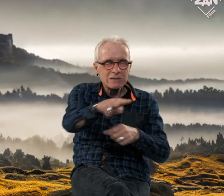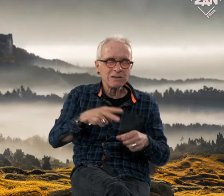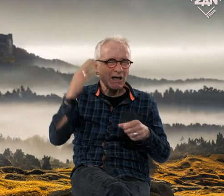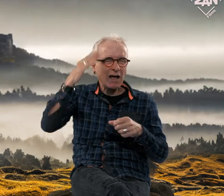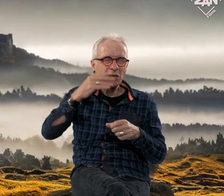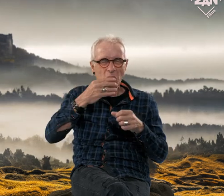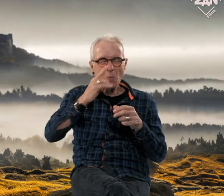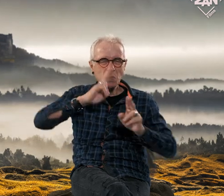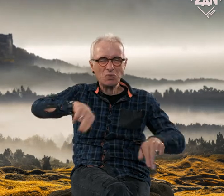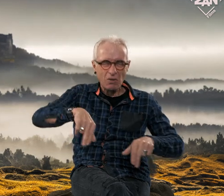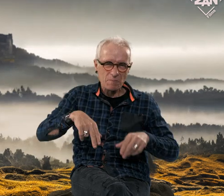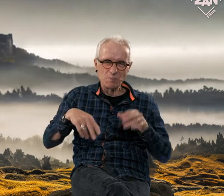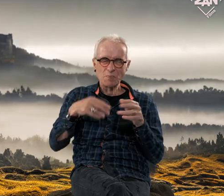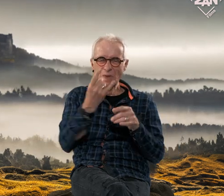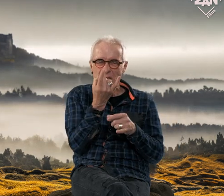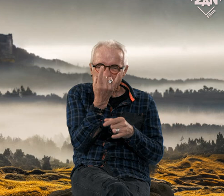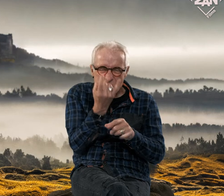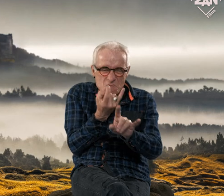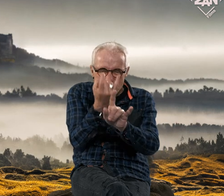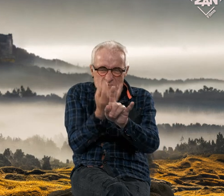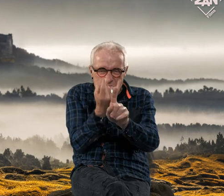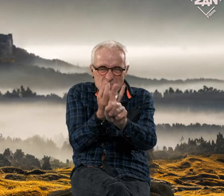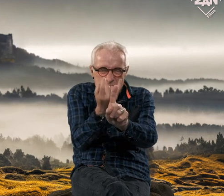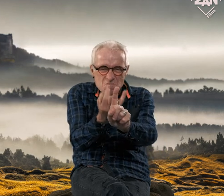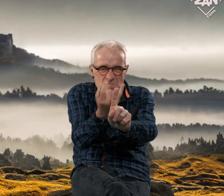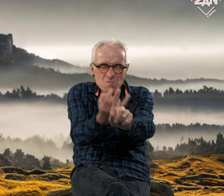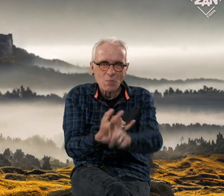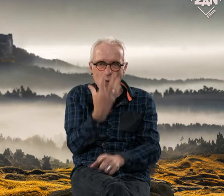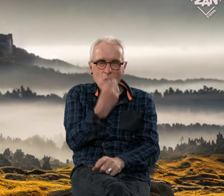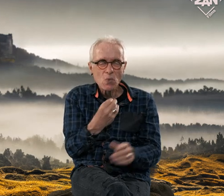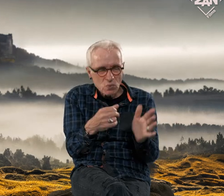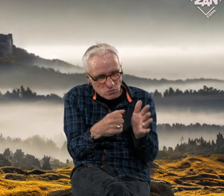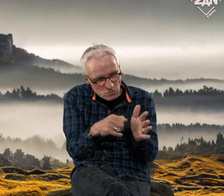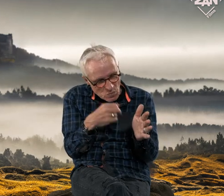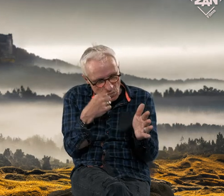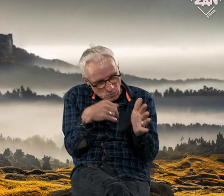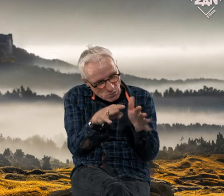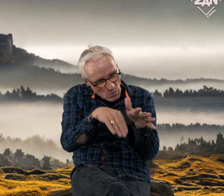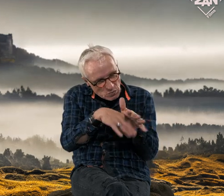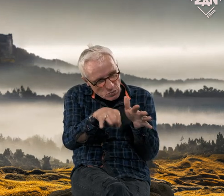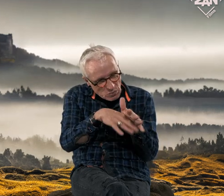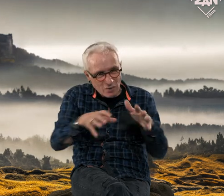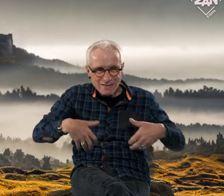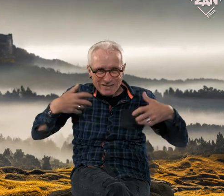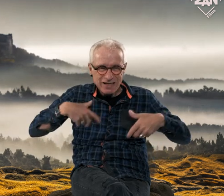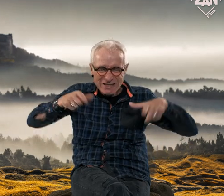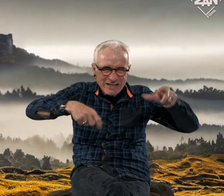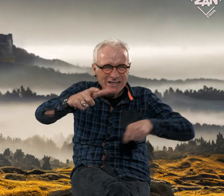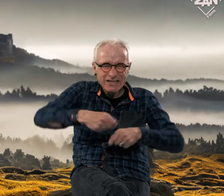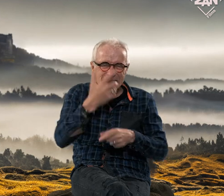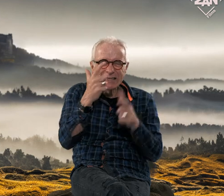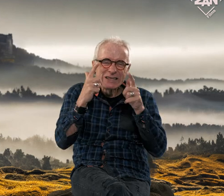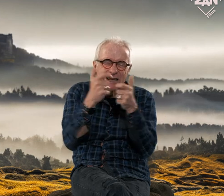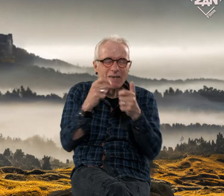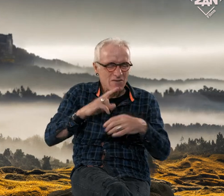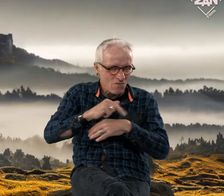le sanglier lui frottait les talons avec ses défenses, le loup l'intérieur des mains avec les poils de son museau, les singes le pinçaient en grimaçant, la